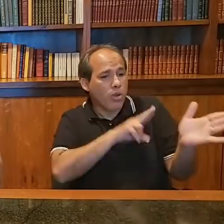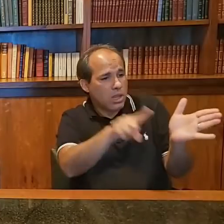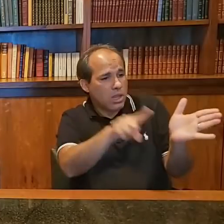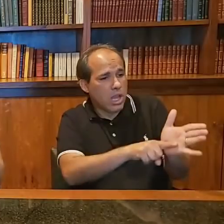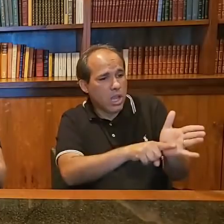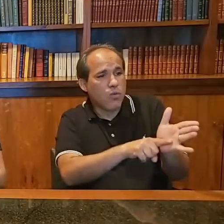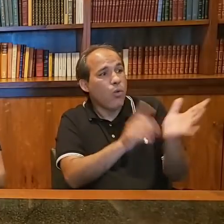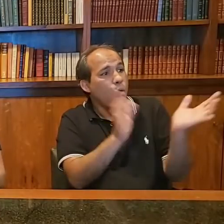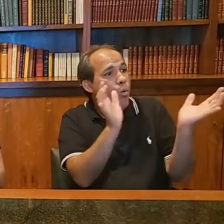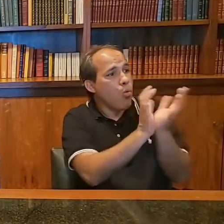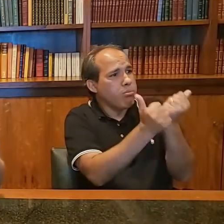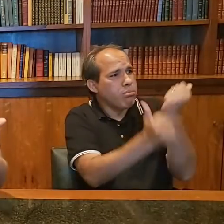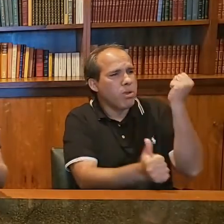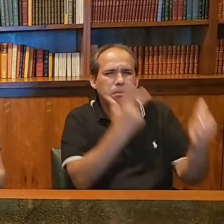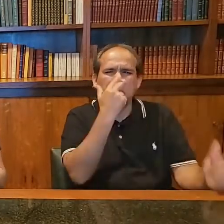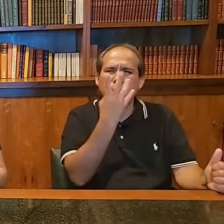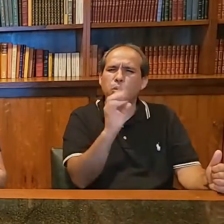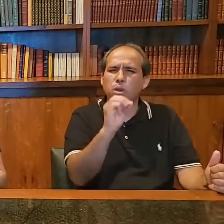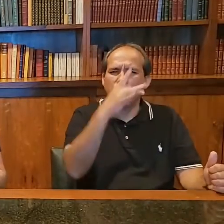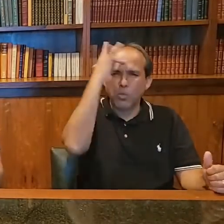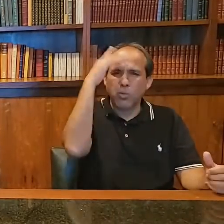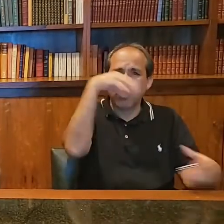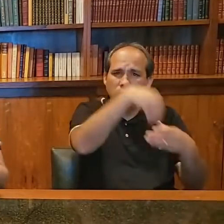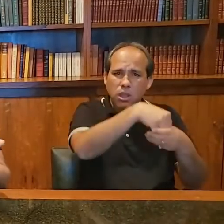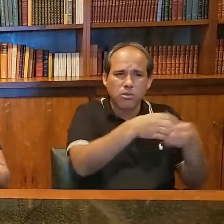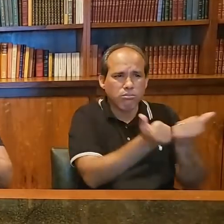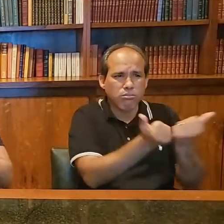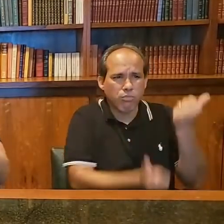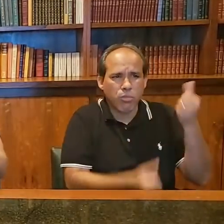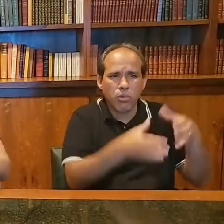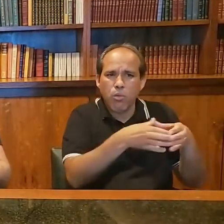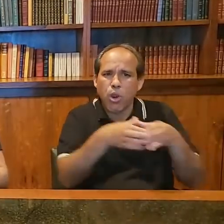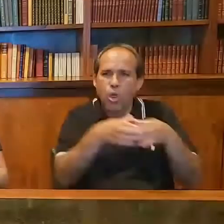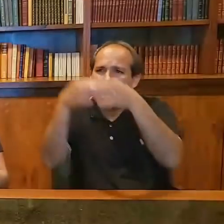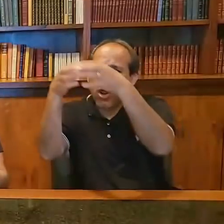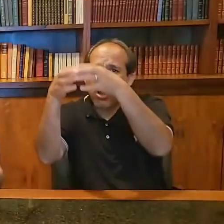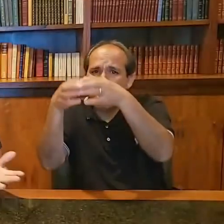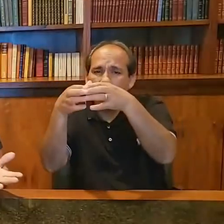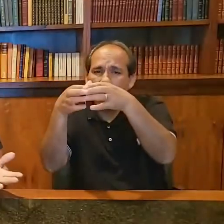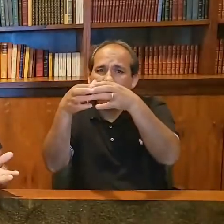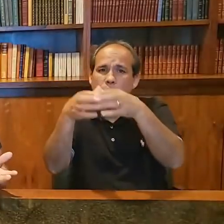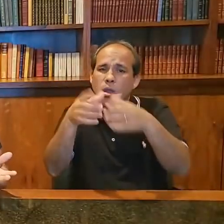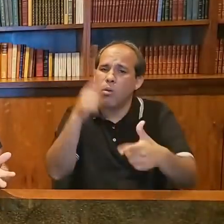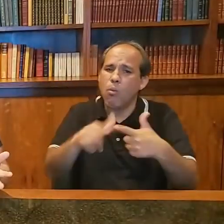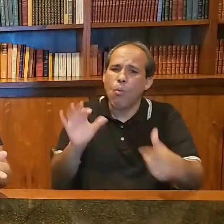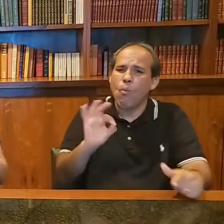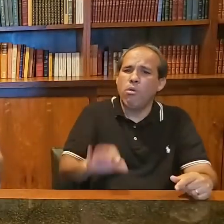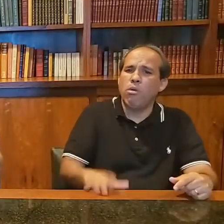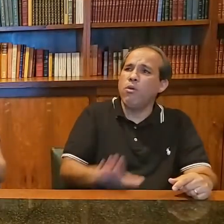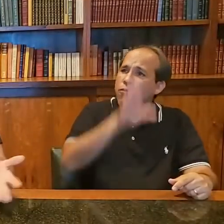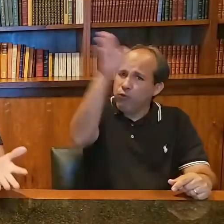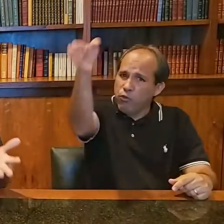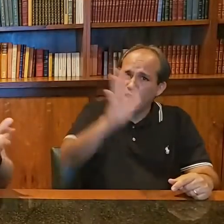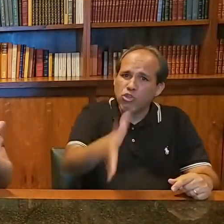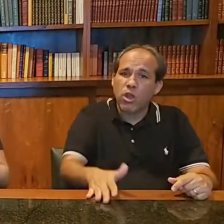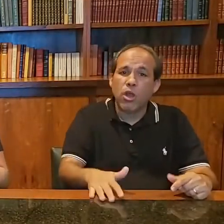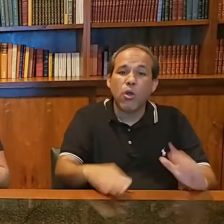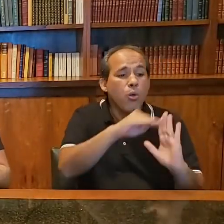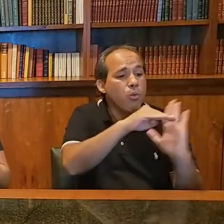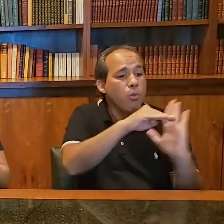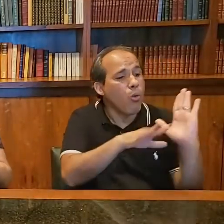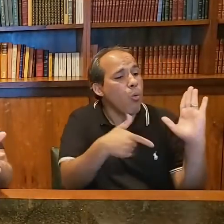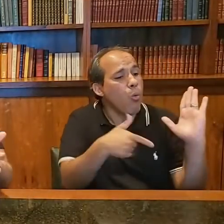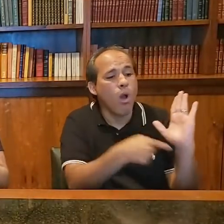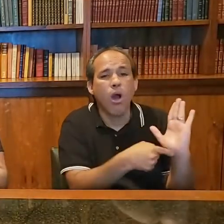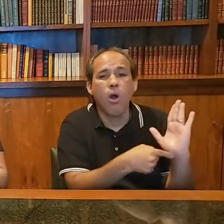minha comitiva, umas 40 pessoas aproximadamente, ou mais, né? Nós fomos para lá, sem problema nenhum. E qual o protocolo a ser seguido